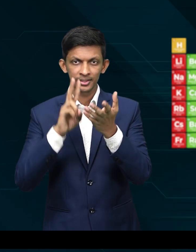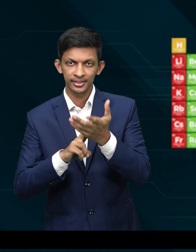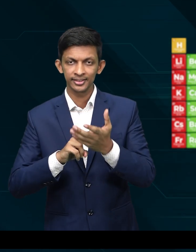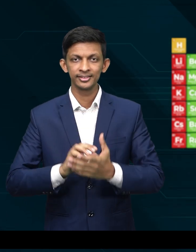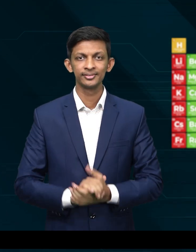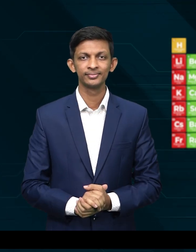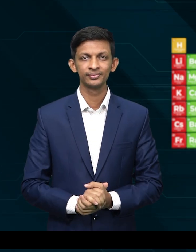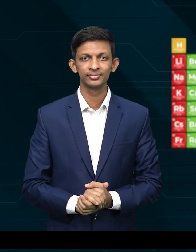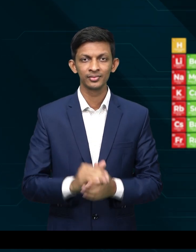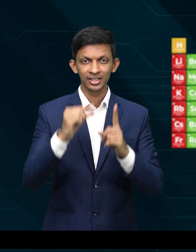पी,